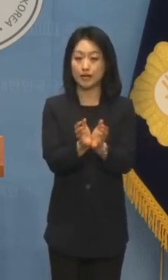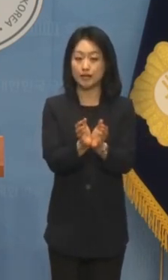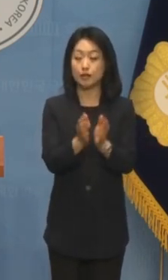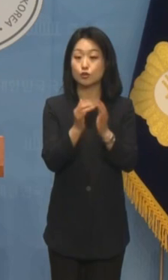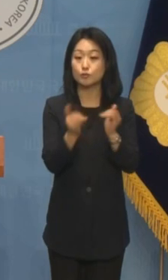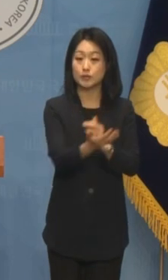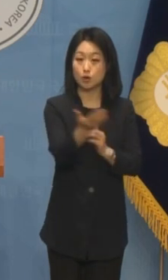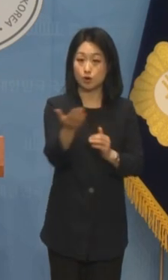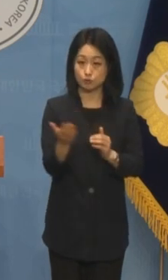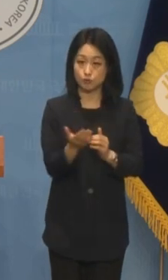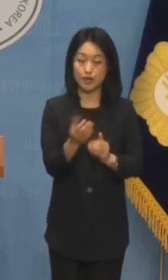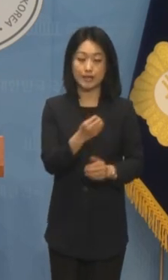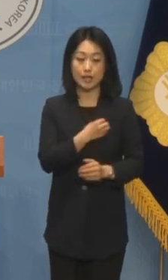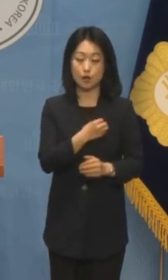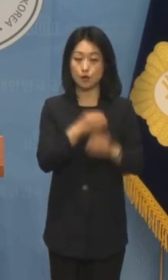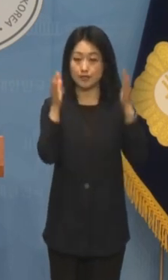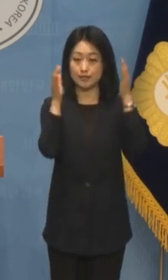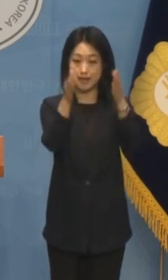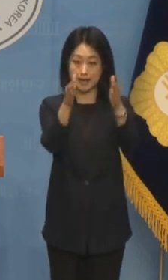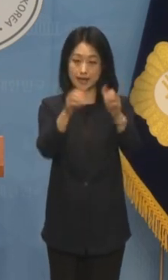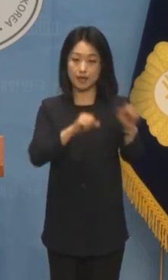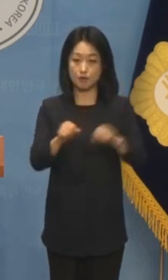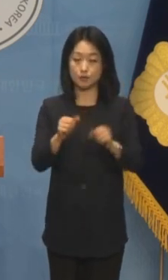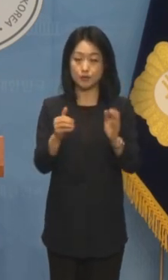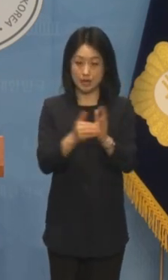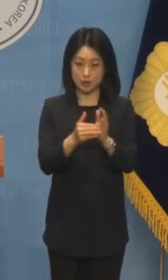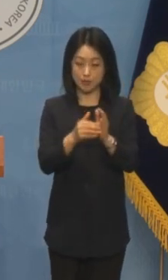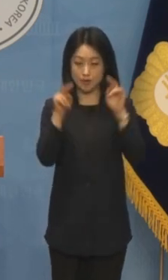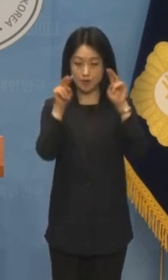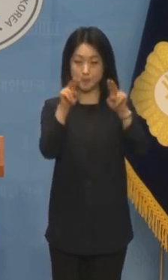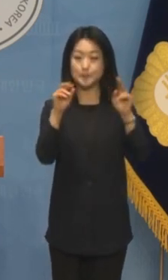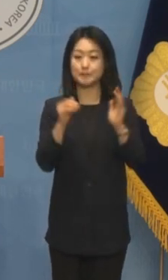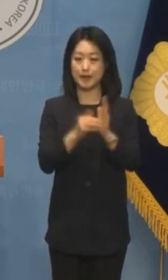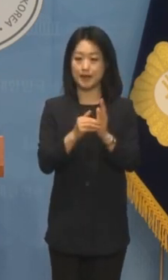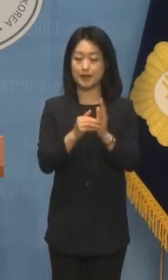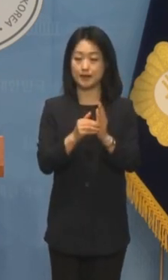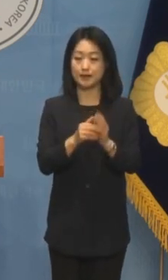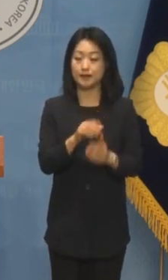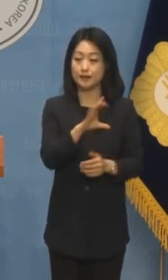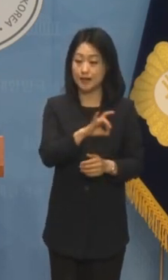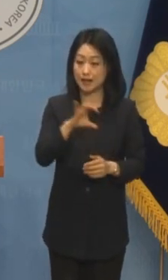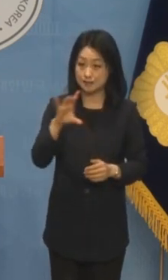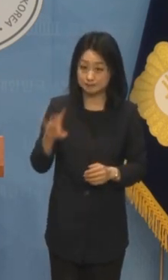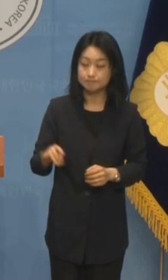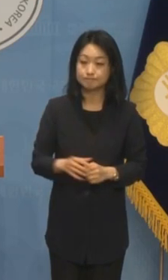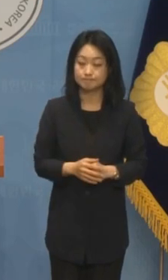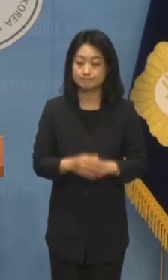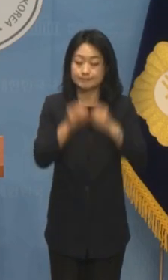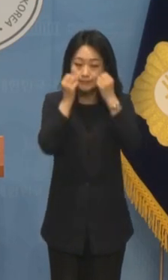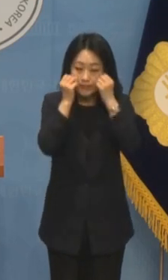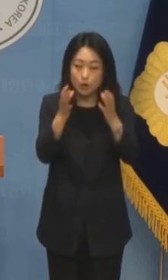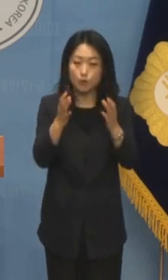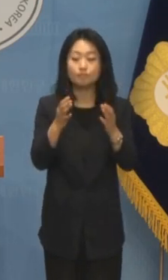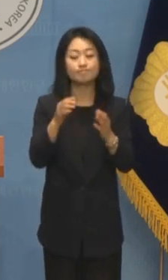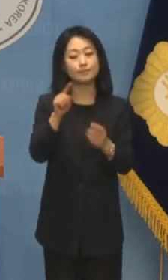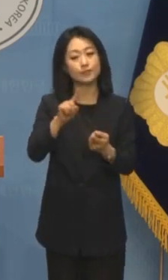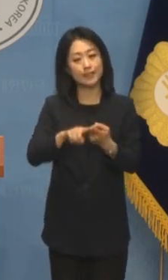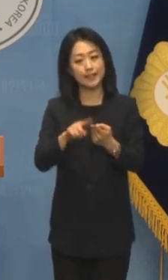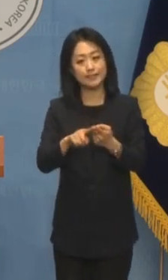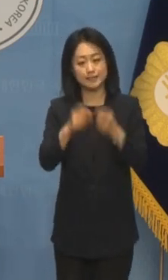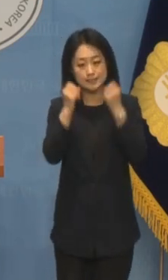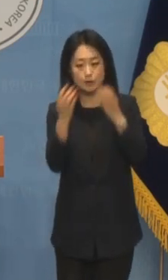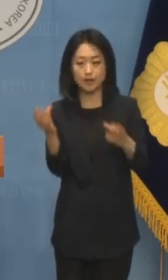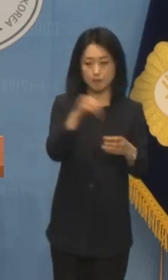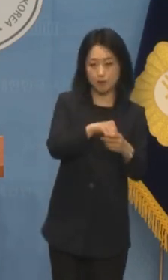국민과 당원을 향해 나아갔고 바라보았습니다 때론 시대에 맞춰 새로운 것을 넣거나 때론